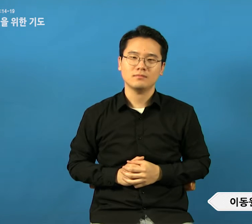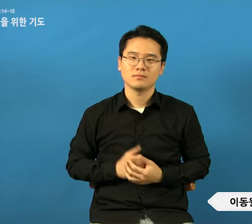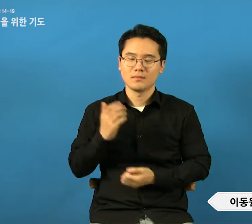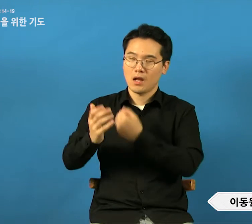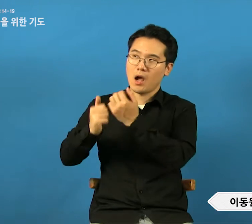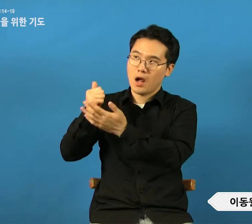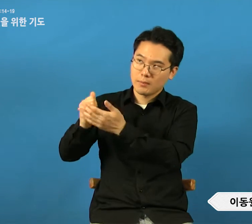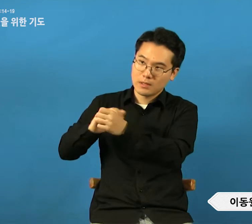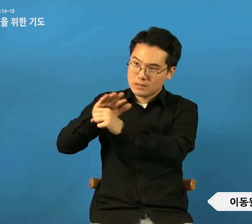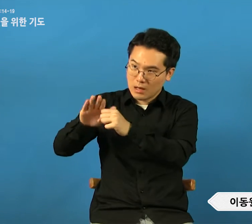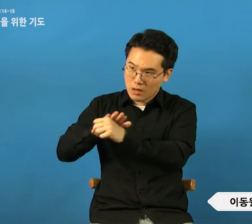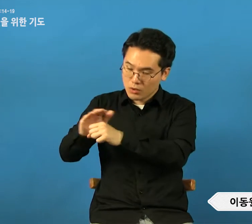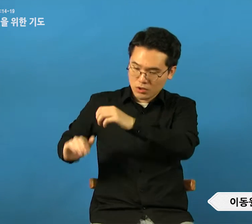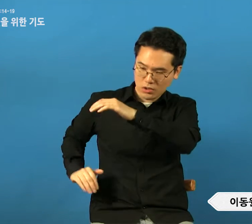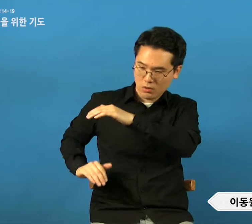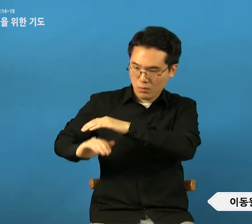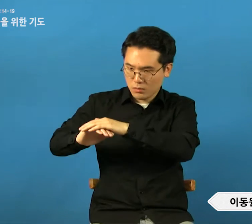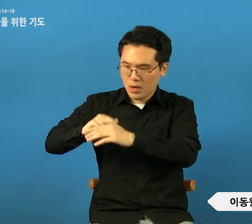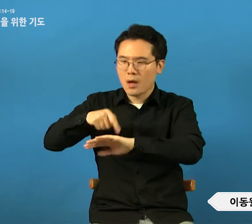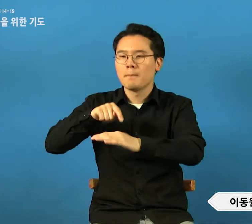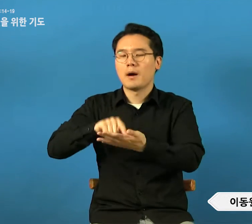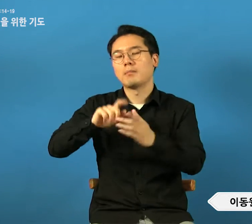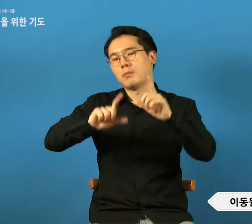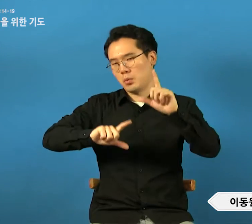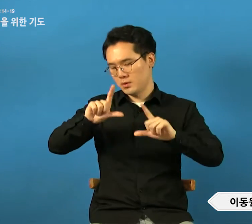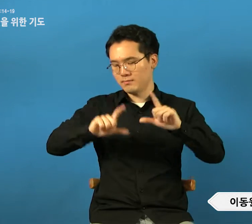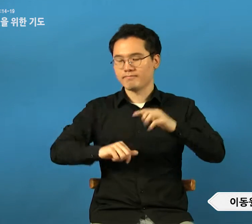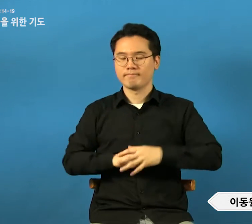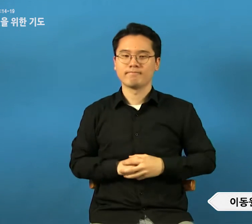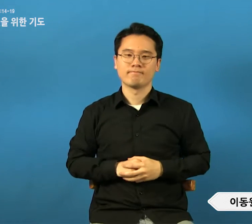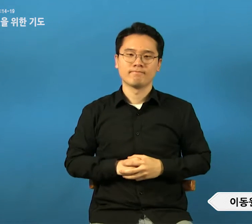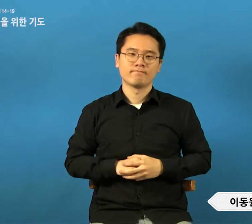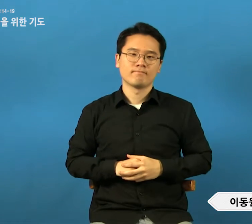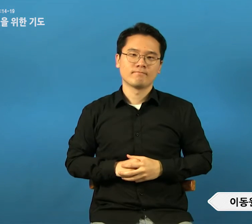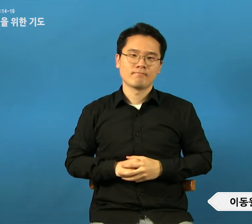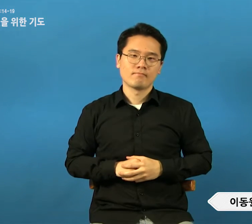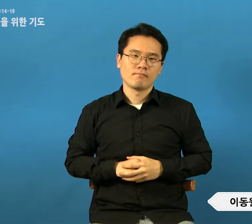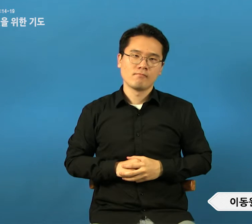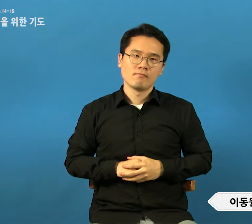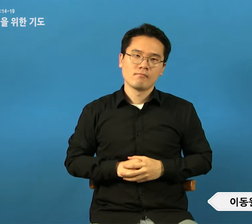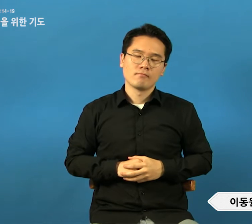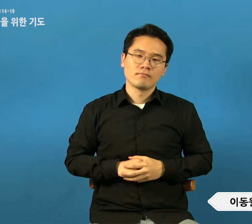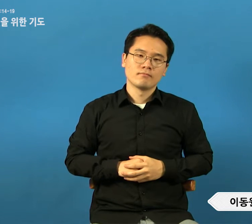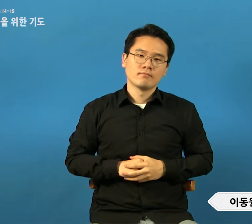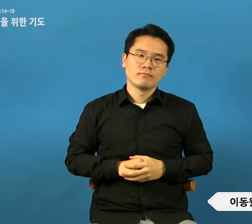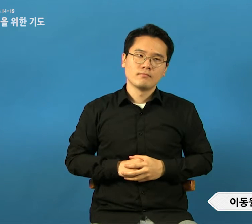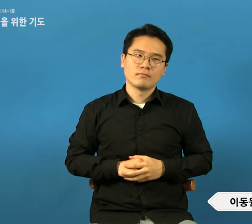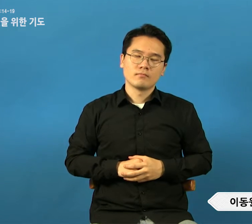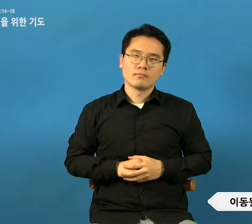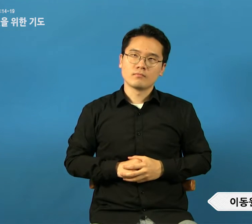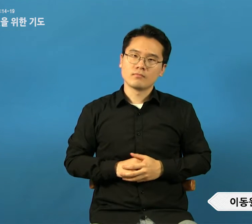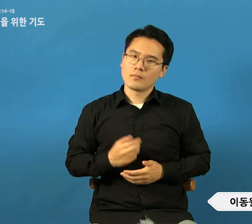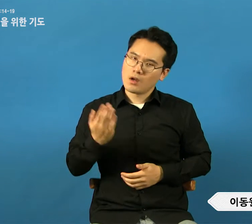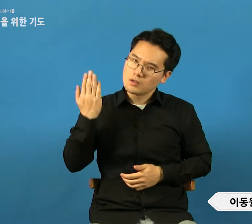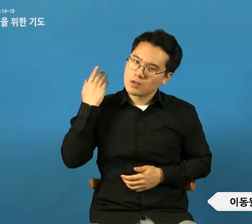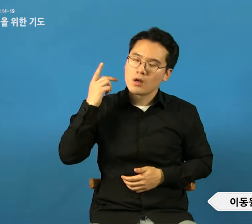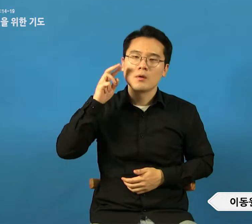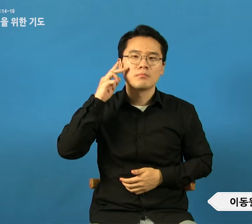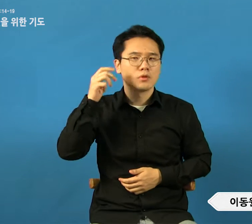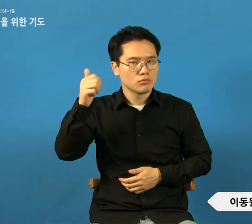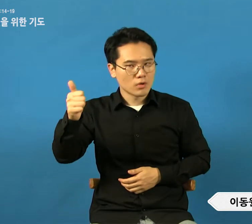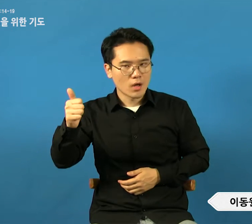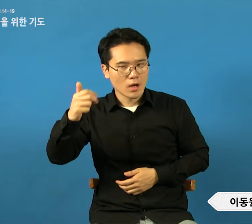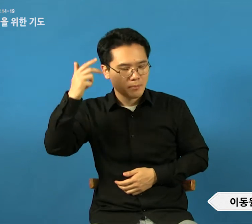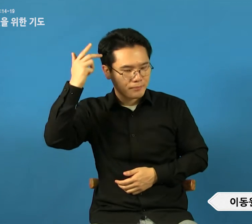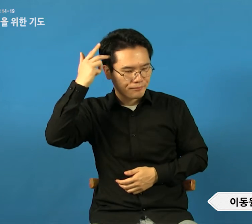그게 하나님의 사랑으로 채워진 마음의 모습이에요. 여러 해 전 미국의 한 정신병동에 머물러